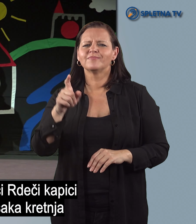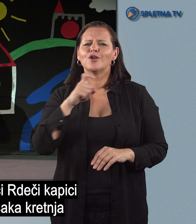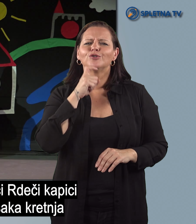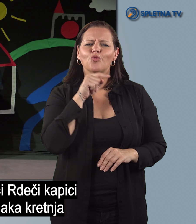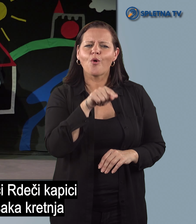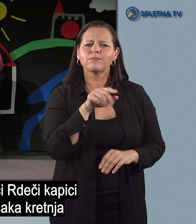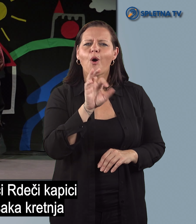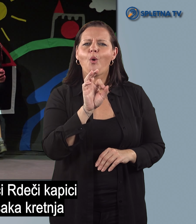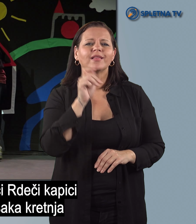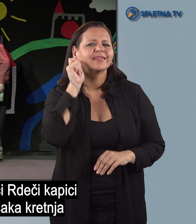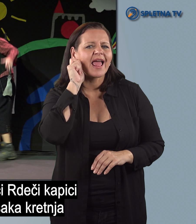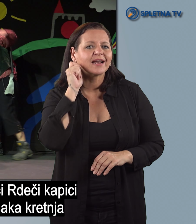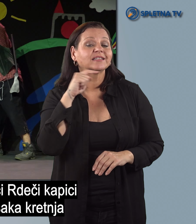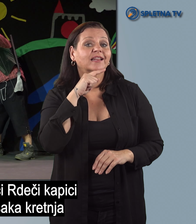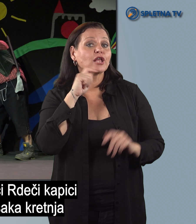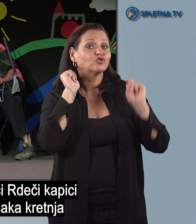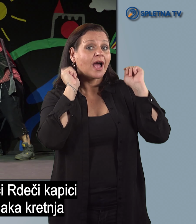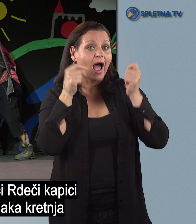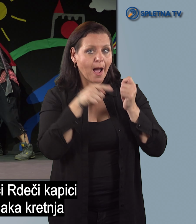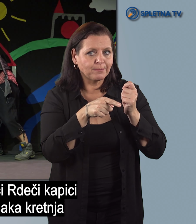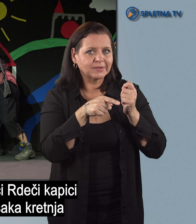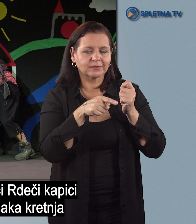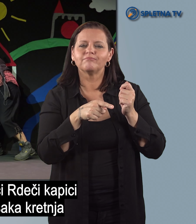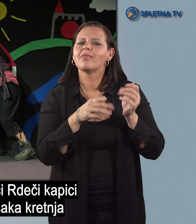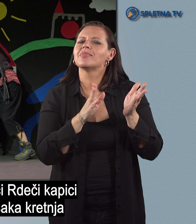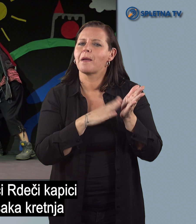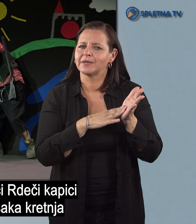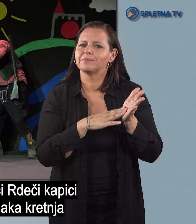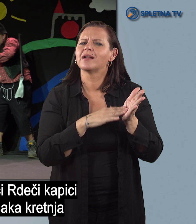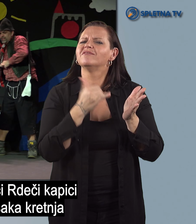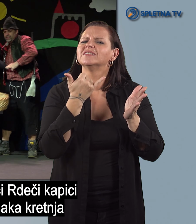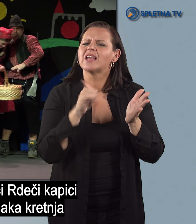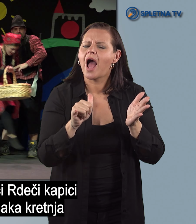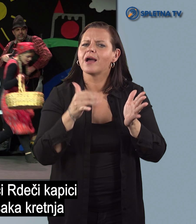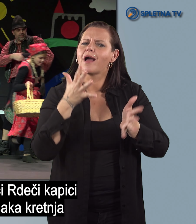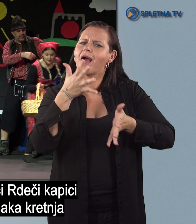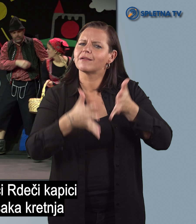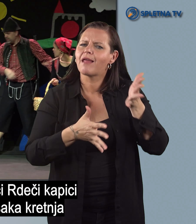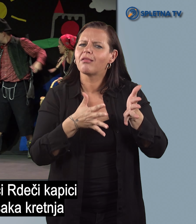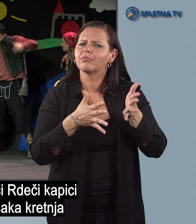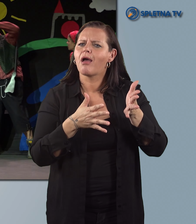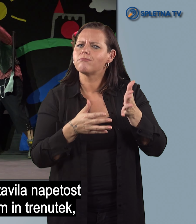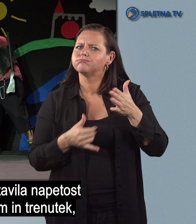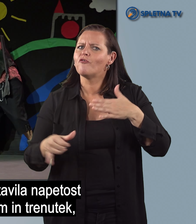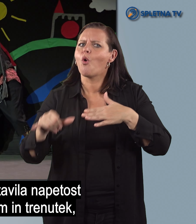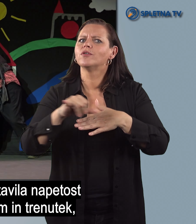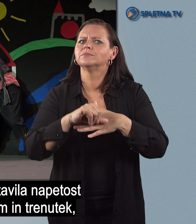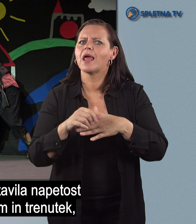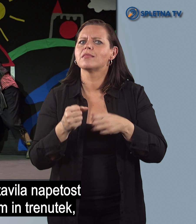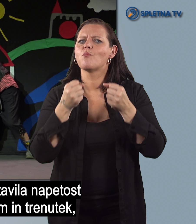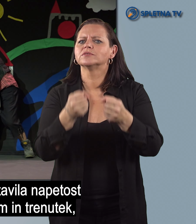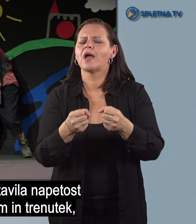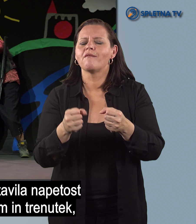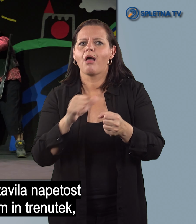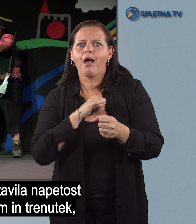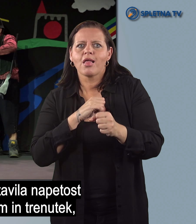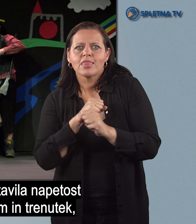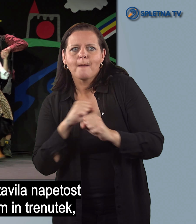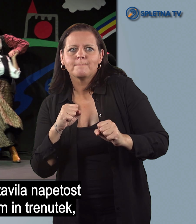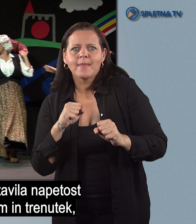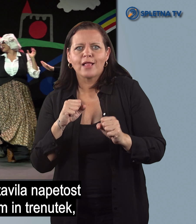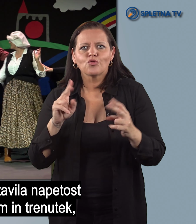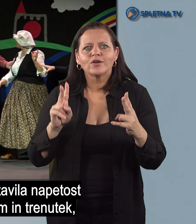V zgodbi o deklici Rdeči kapici, na primer, je vsaka kretnja v ospredje postavila napetost srečanja z volkom